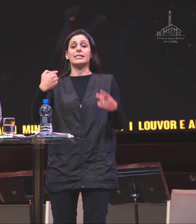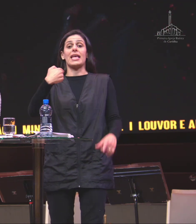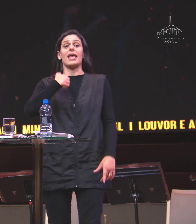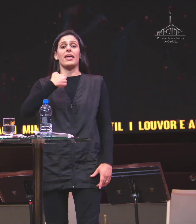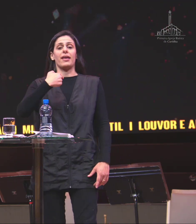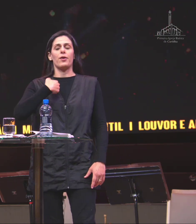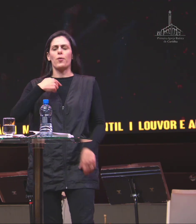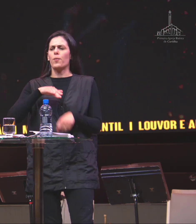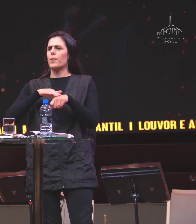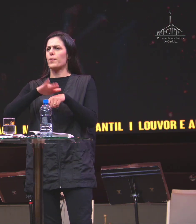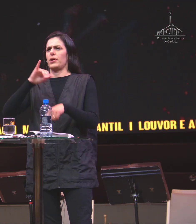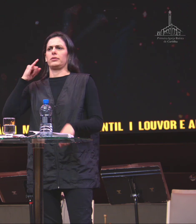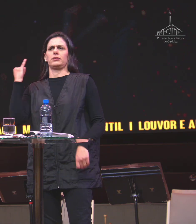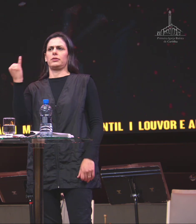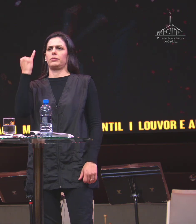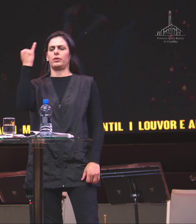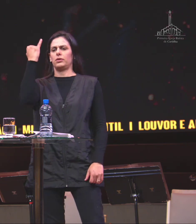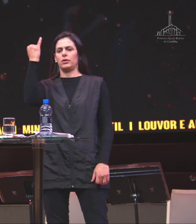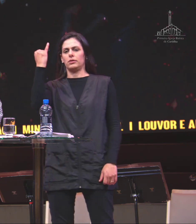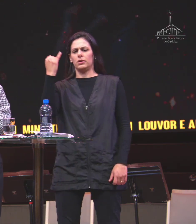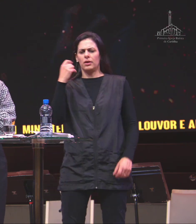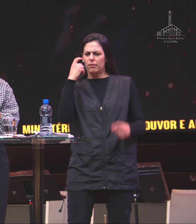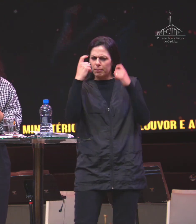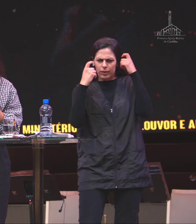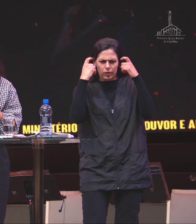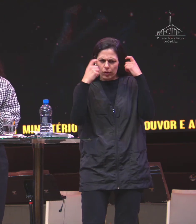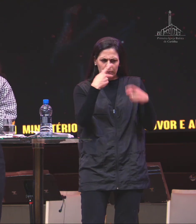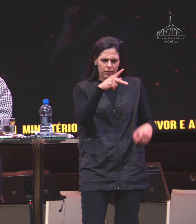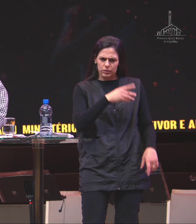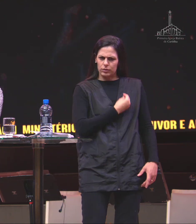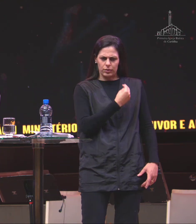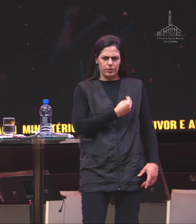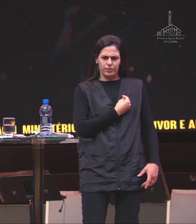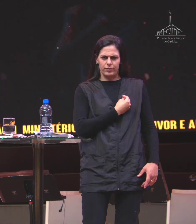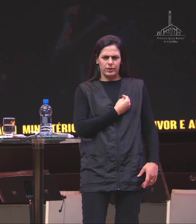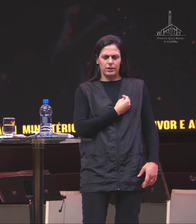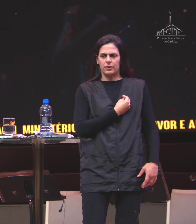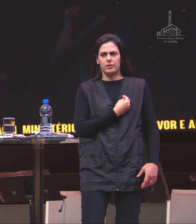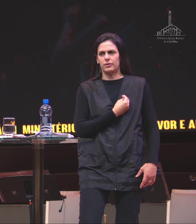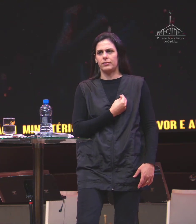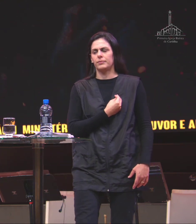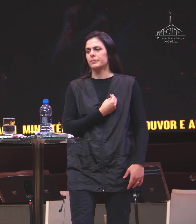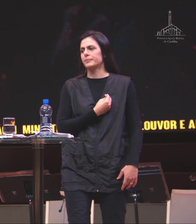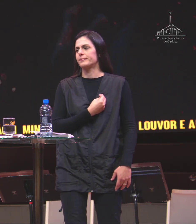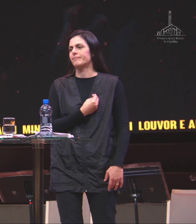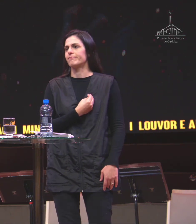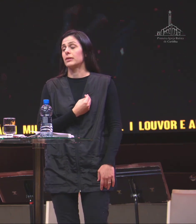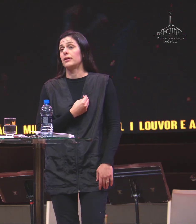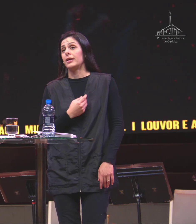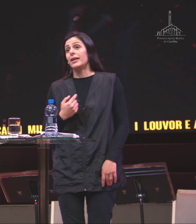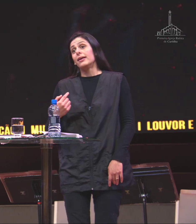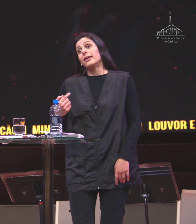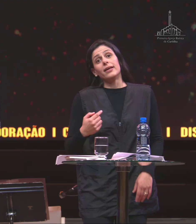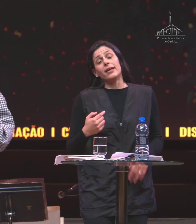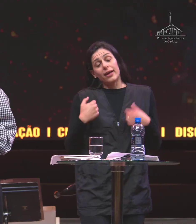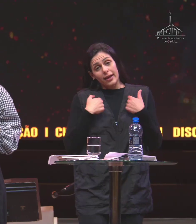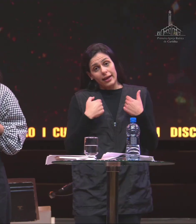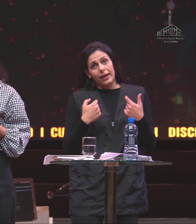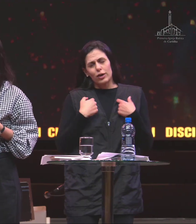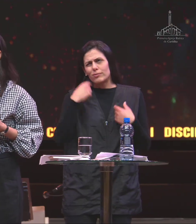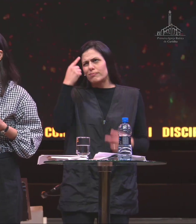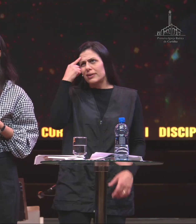daí, para você saber o que aconteceu, você tem que ler, tem que ler o livro. E eu fiquei relutando ali um